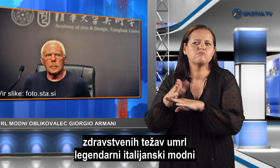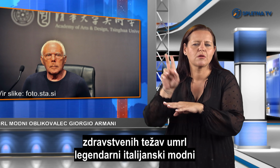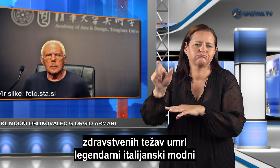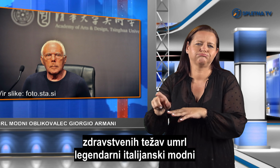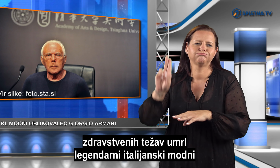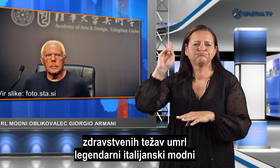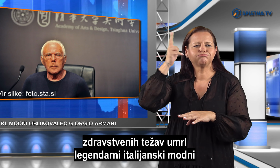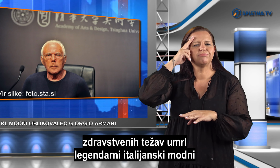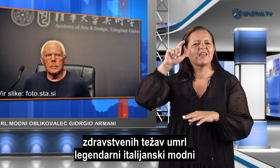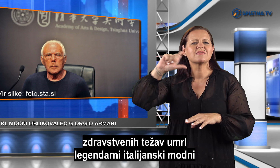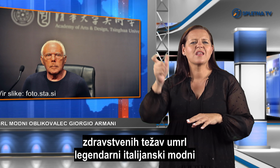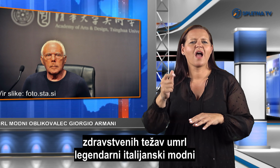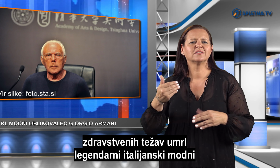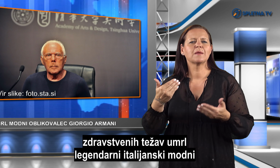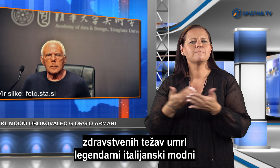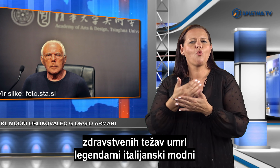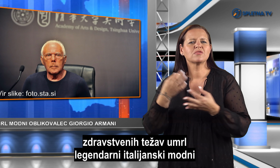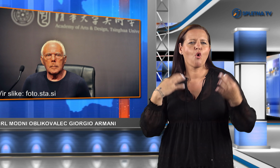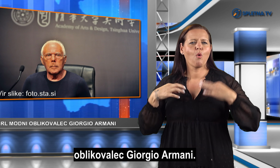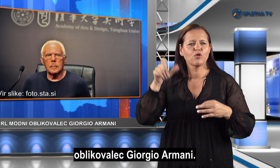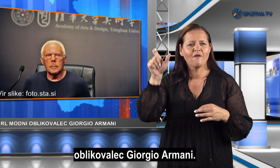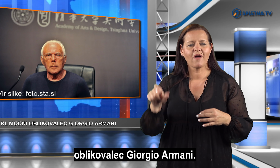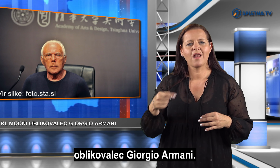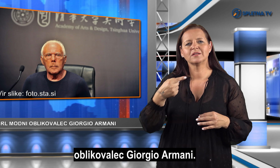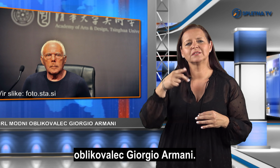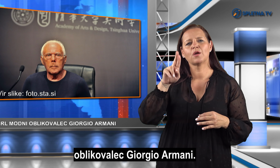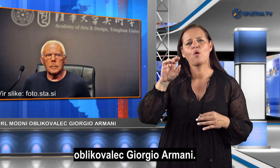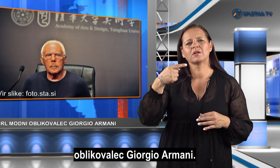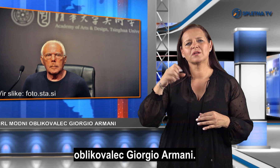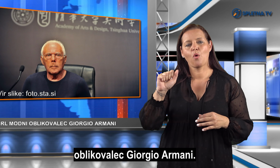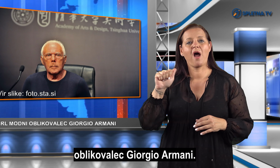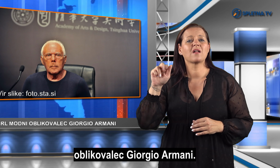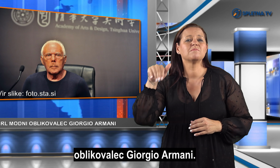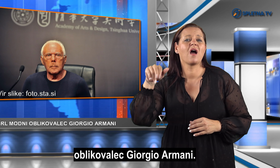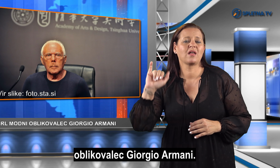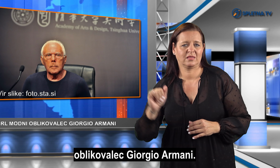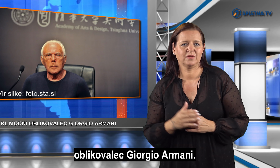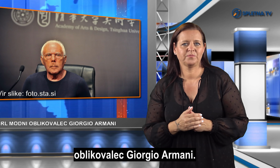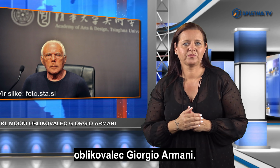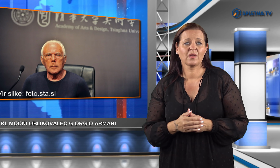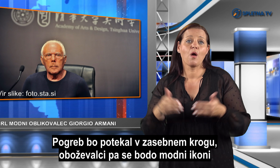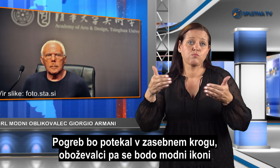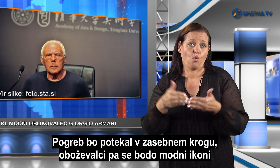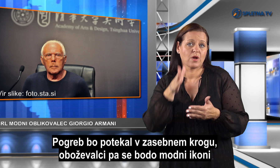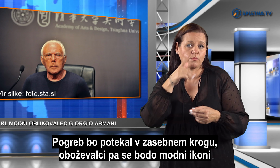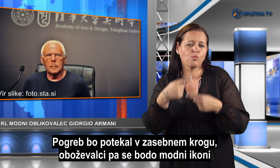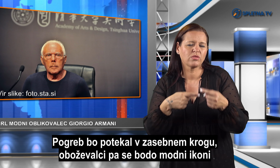umrl legendarni italijanski modni oblikovalec Giorgio Armani. Pogreb bo potekal